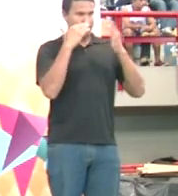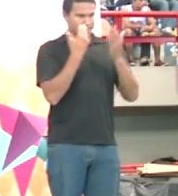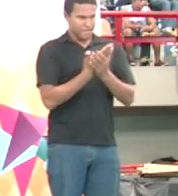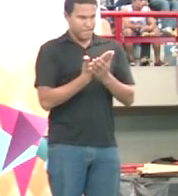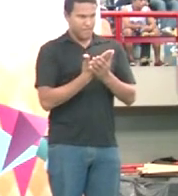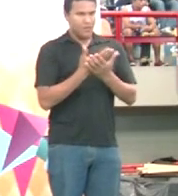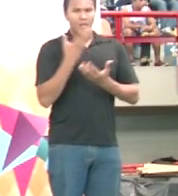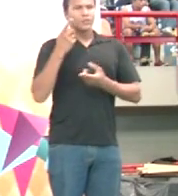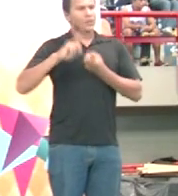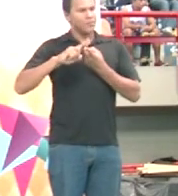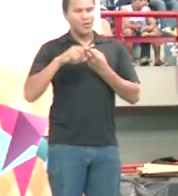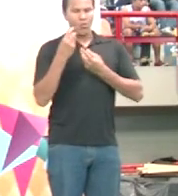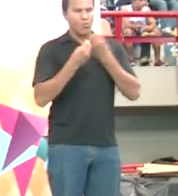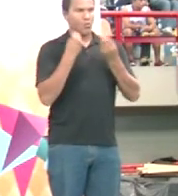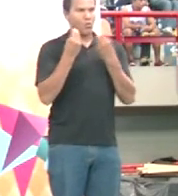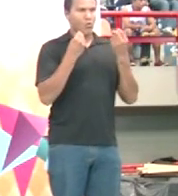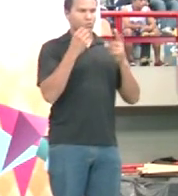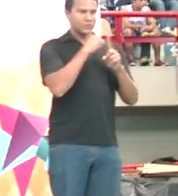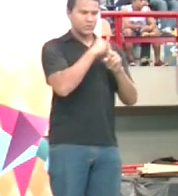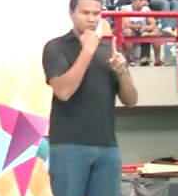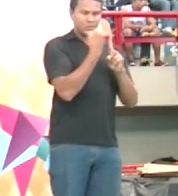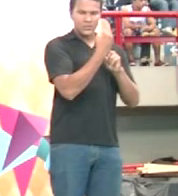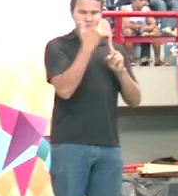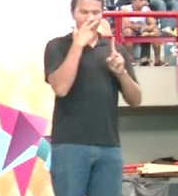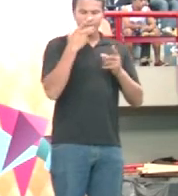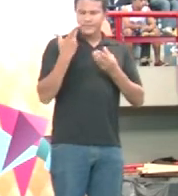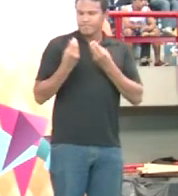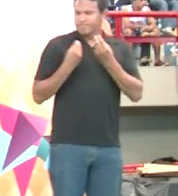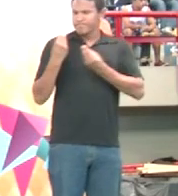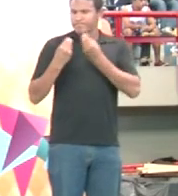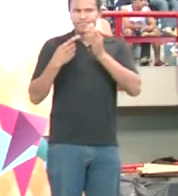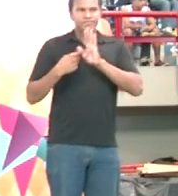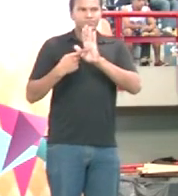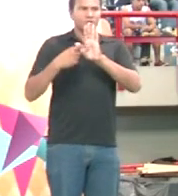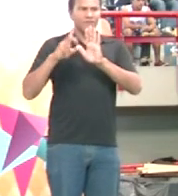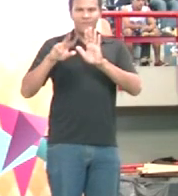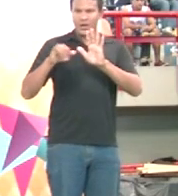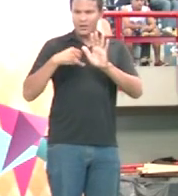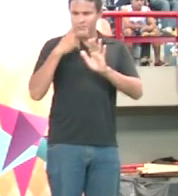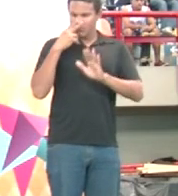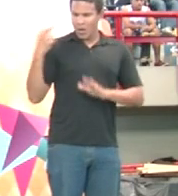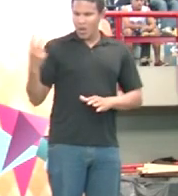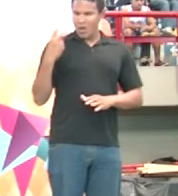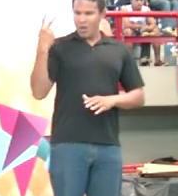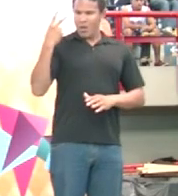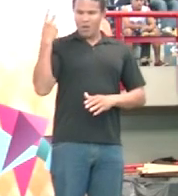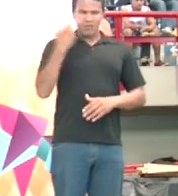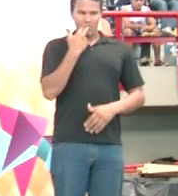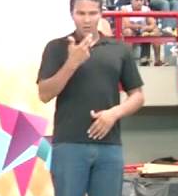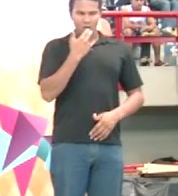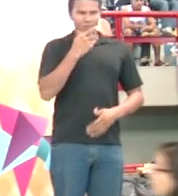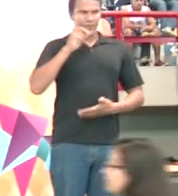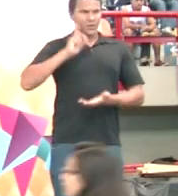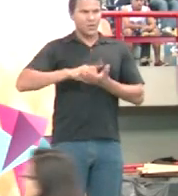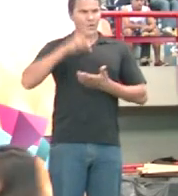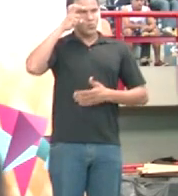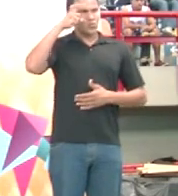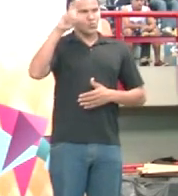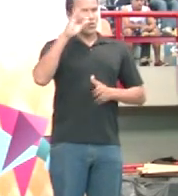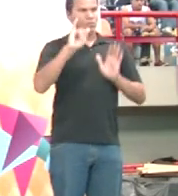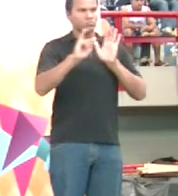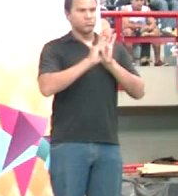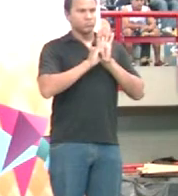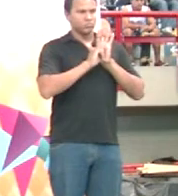demonstrar que ela valoriza a nossa língua como uma identidade cultural? Certo? Lá